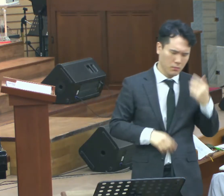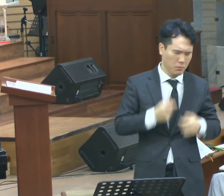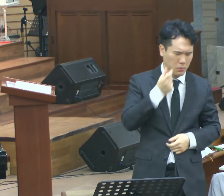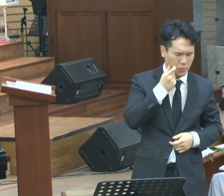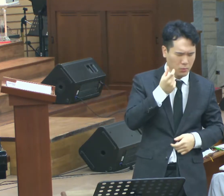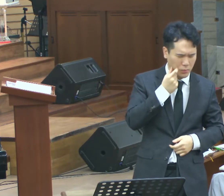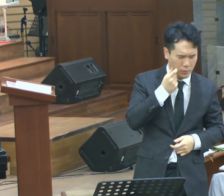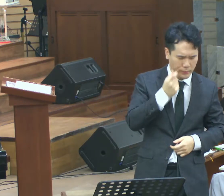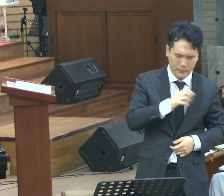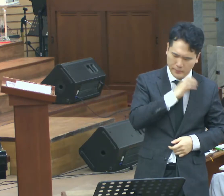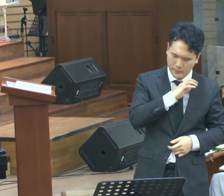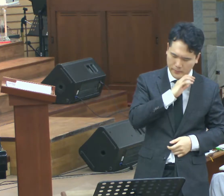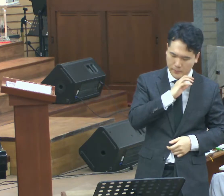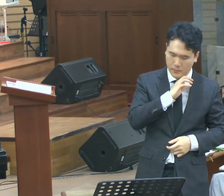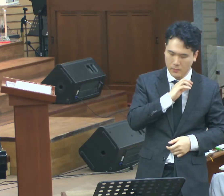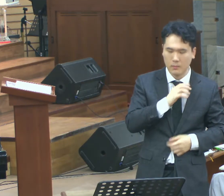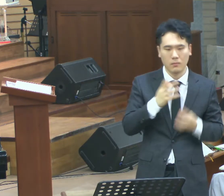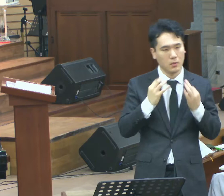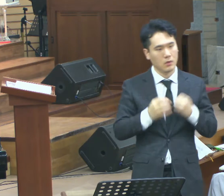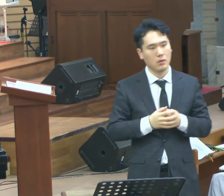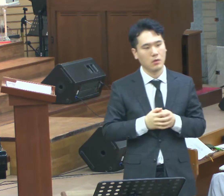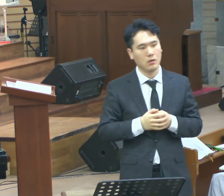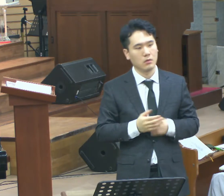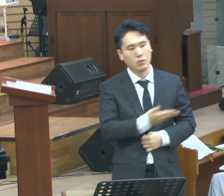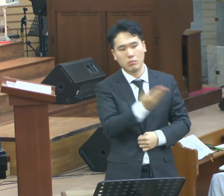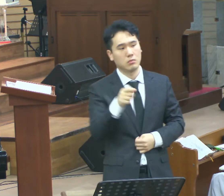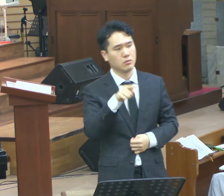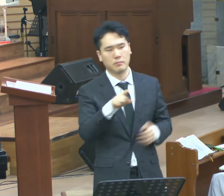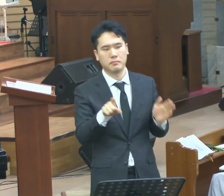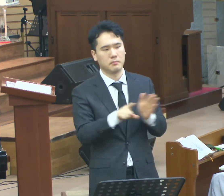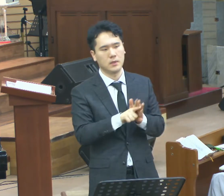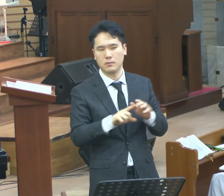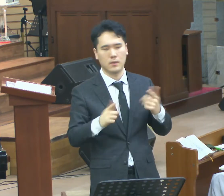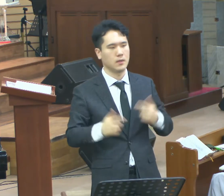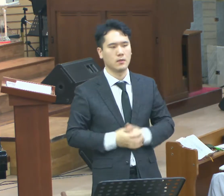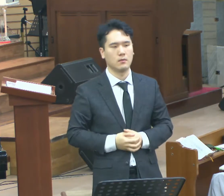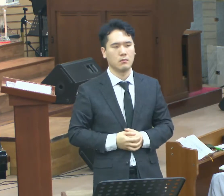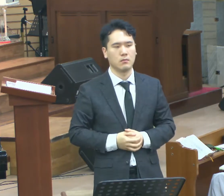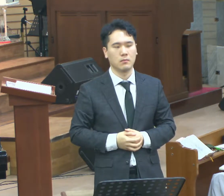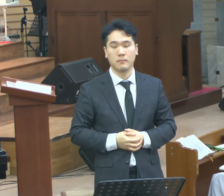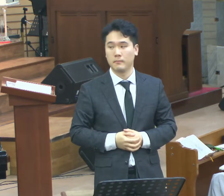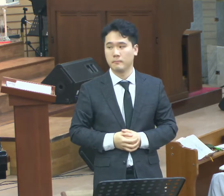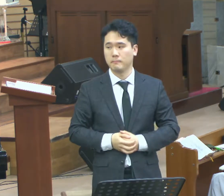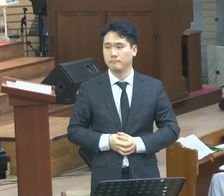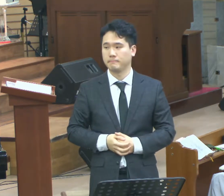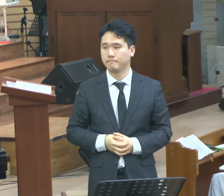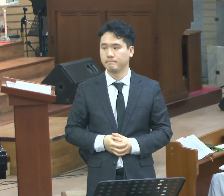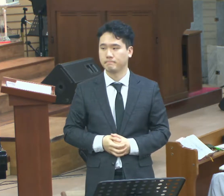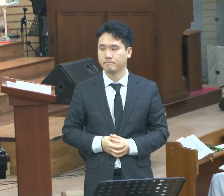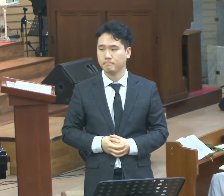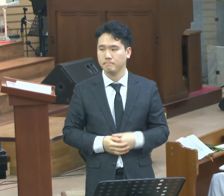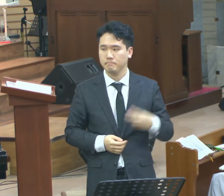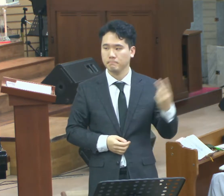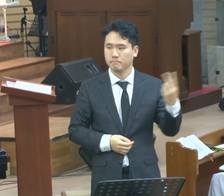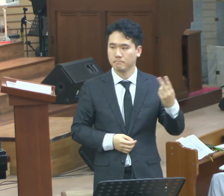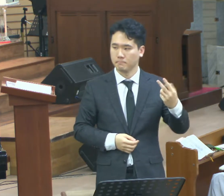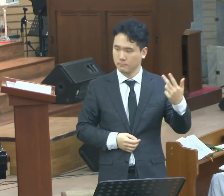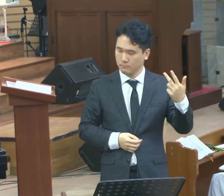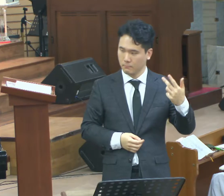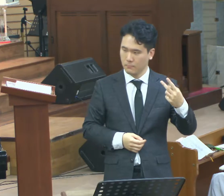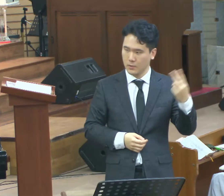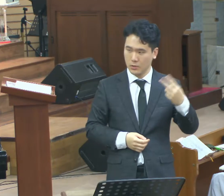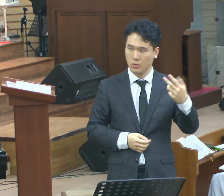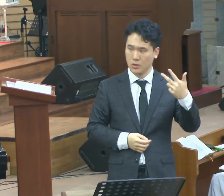감당할 수 있을 때 그것이 믿음이라고 하는 거죠. 2007년 4월 15일부터 5월